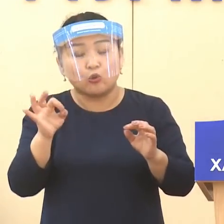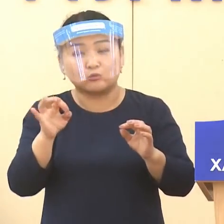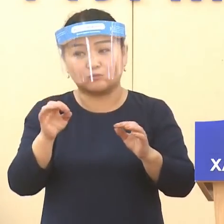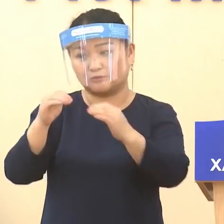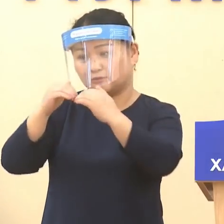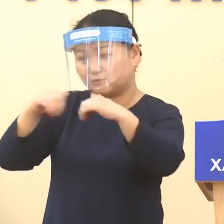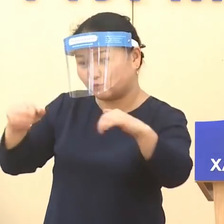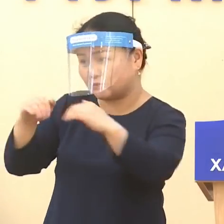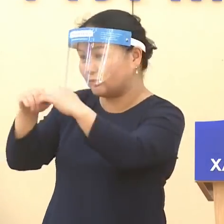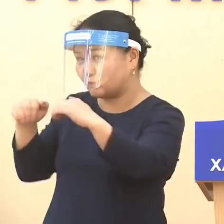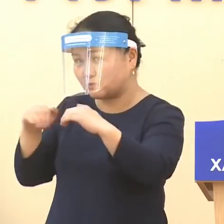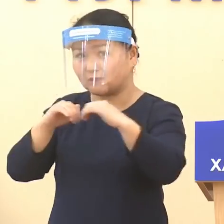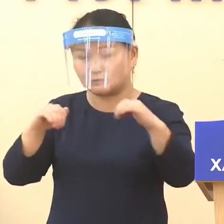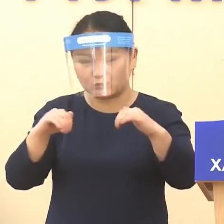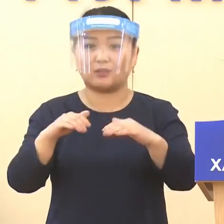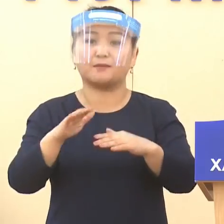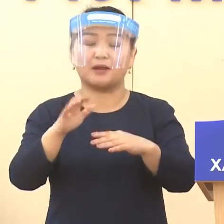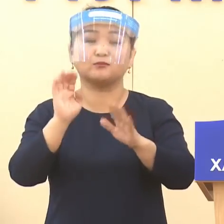вэ?